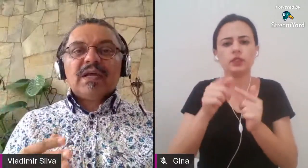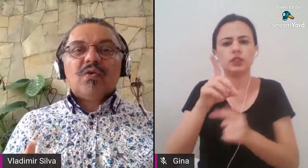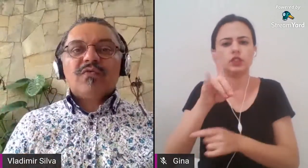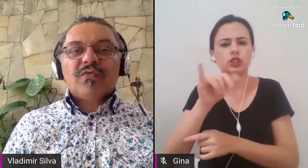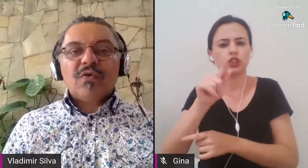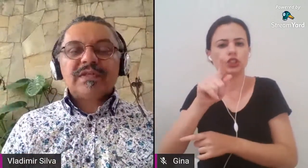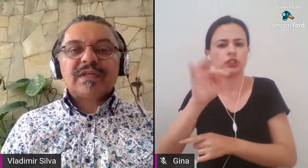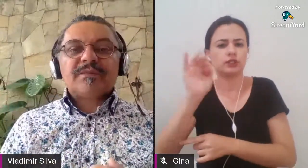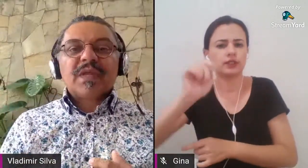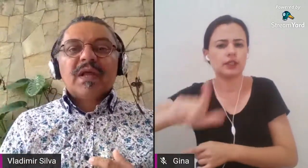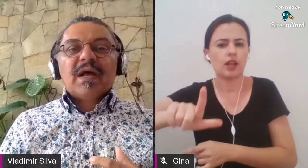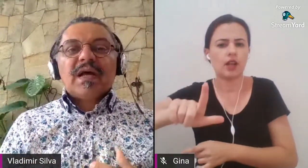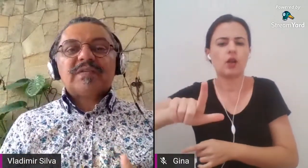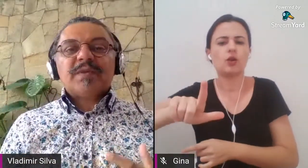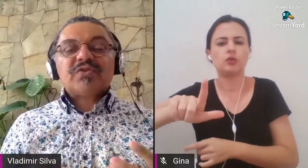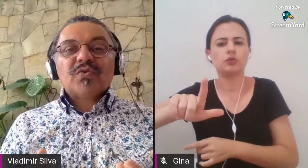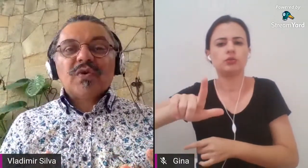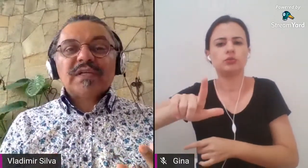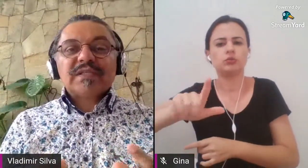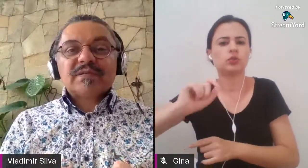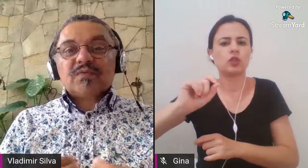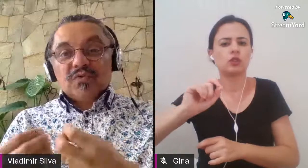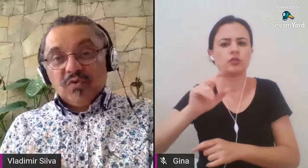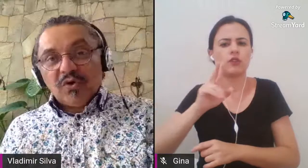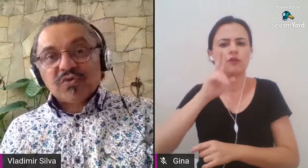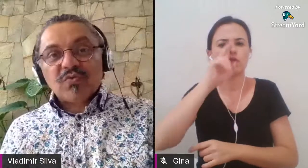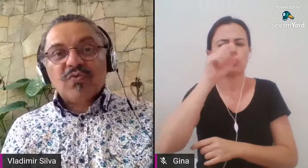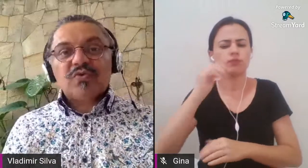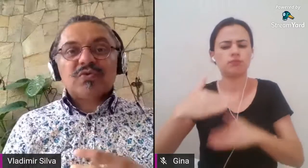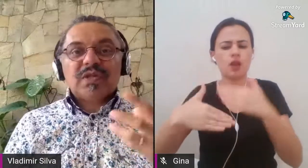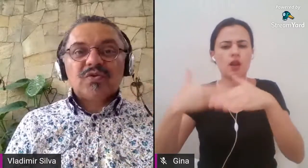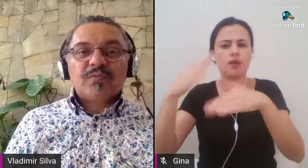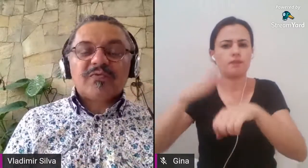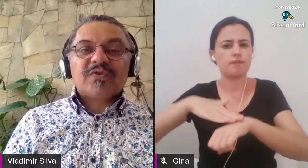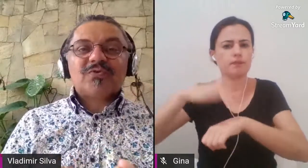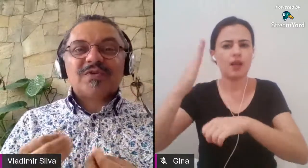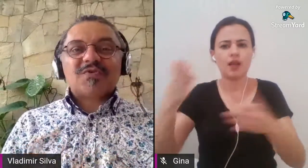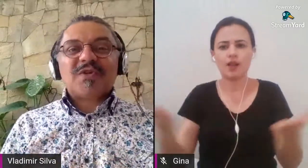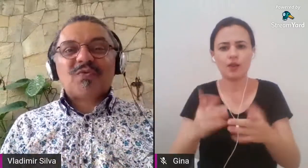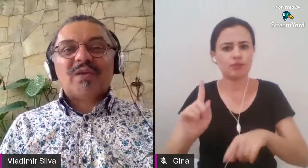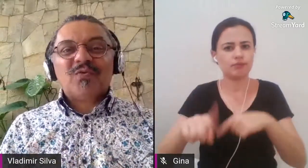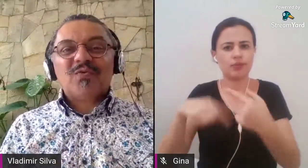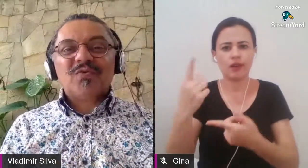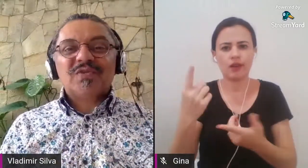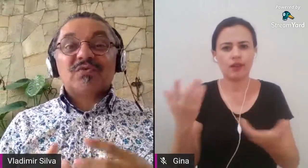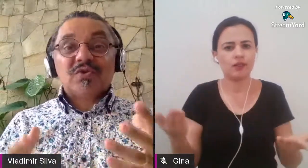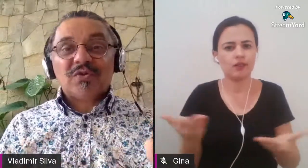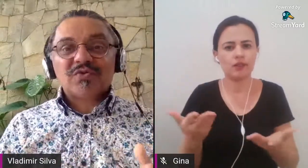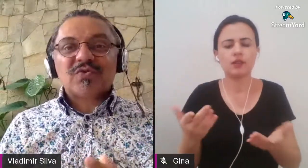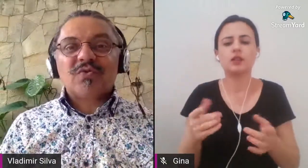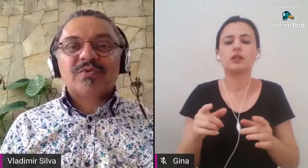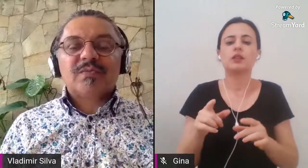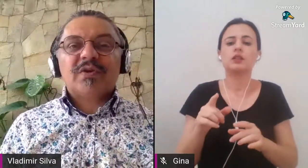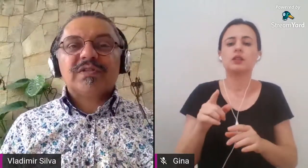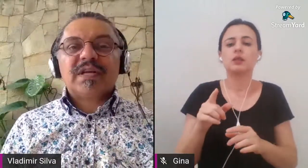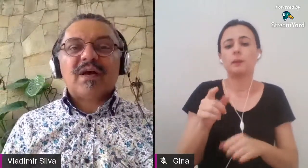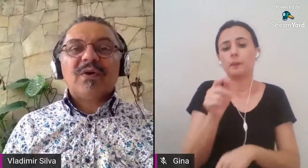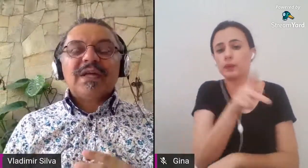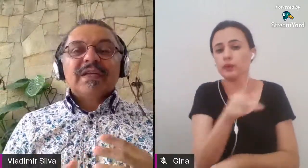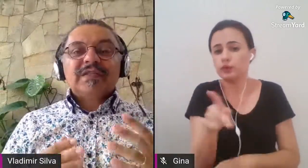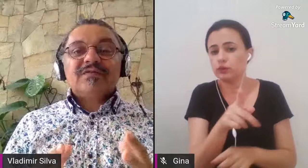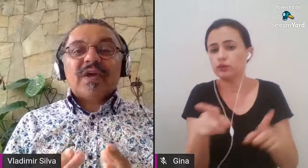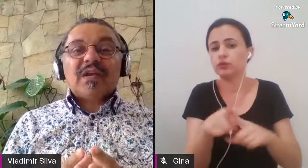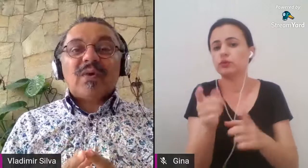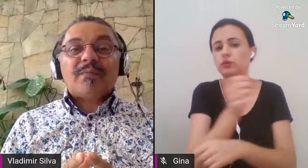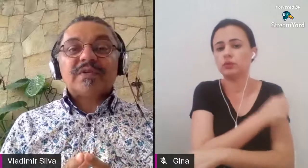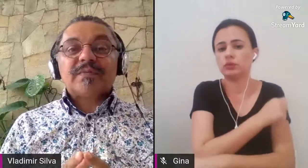audiovisual ganhou força, as pessoas do nosso curso, tanto professores quanto alunos, e os nossos grupos de modo